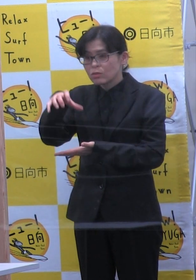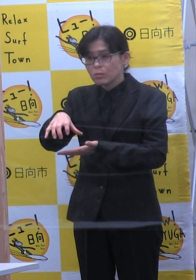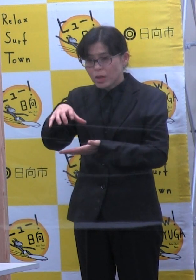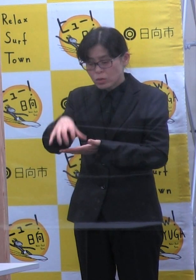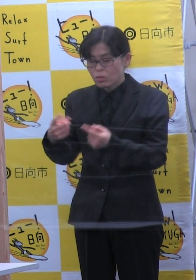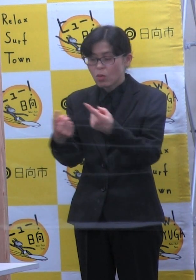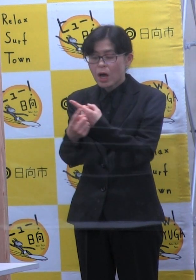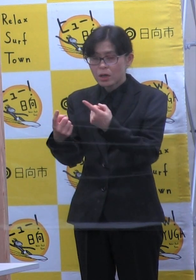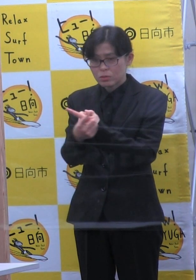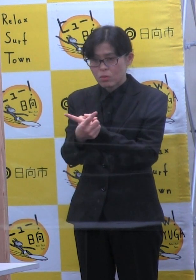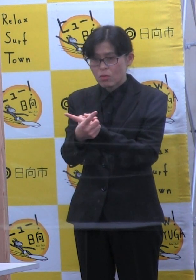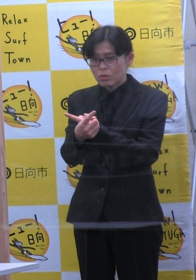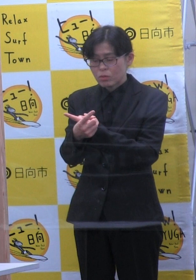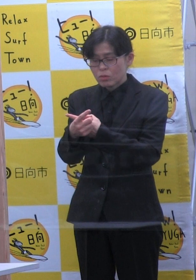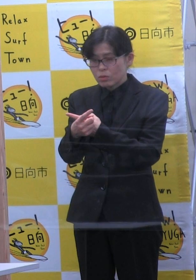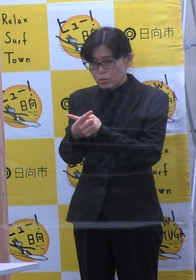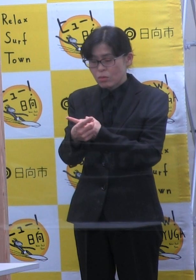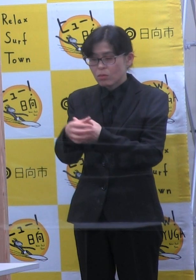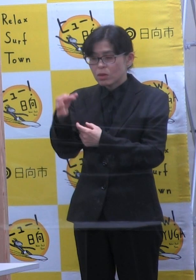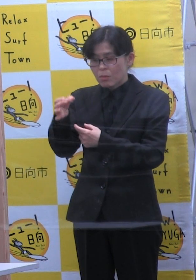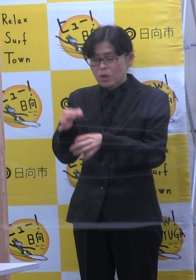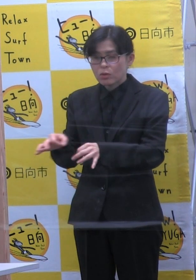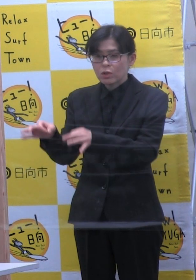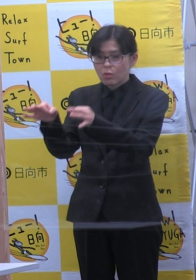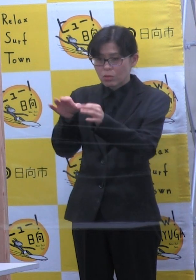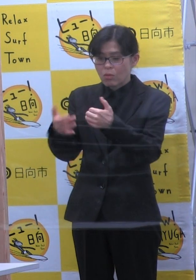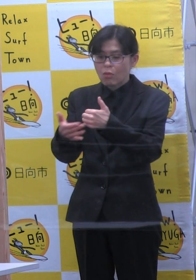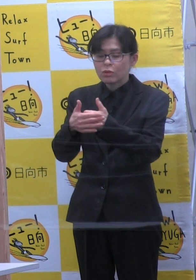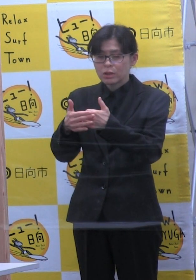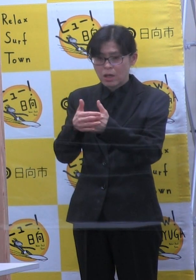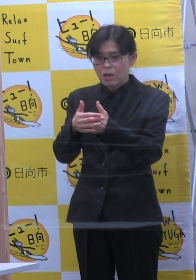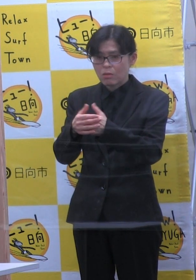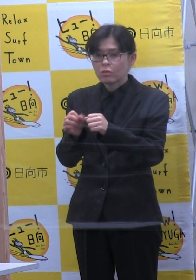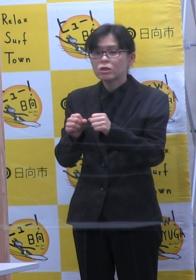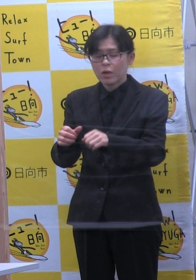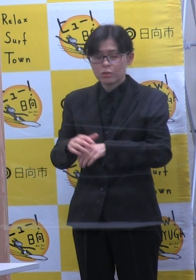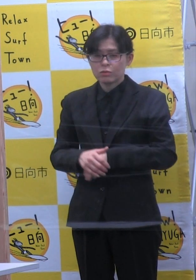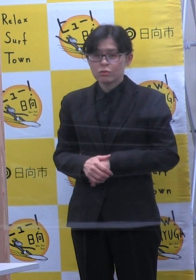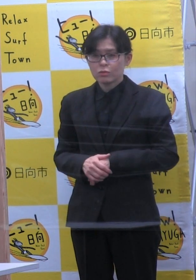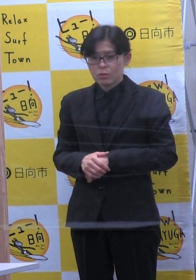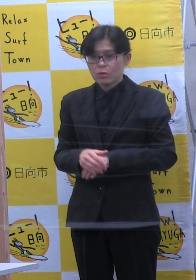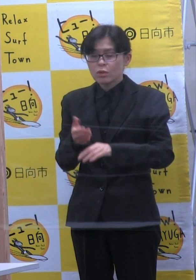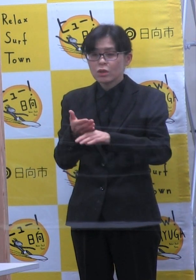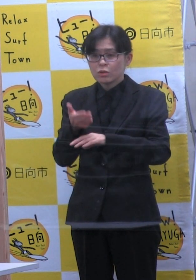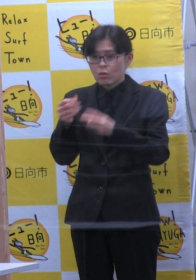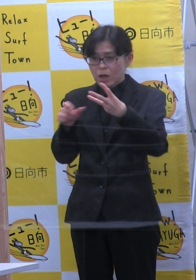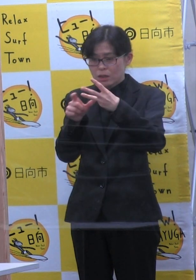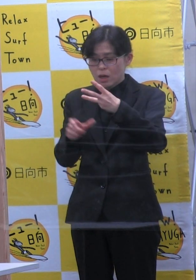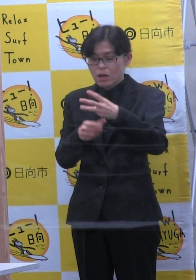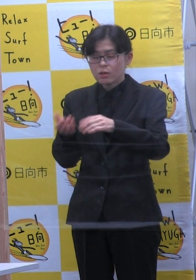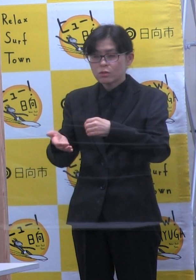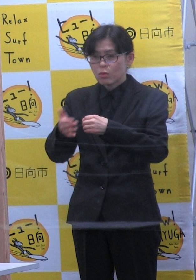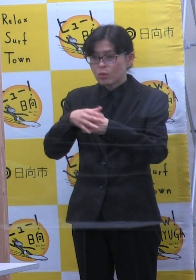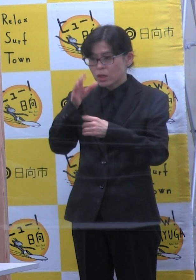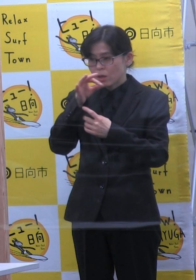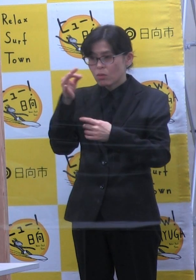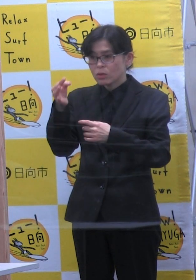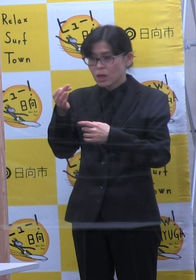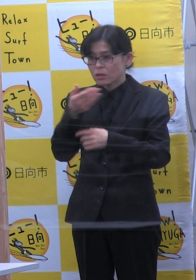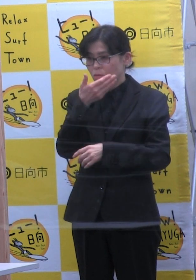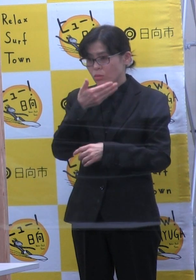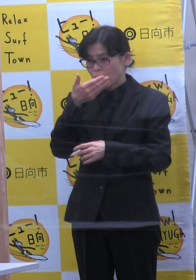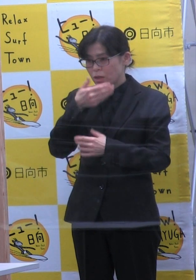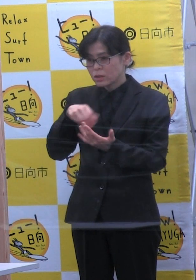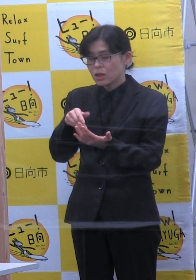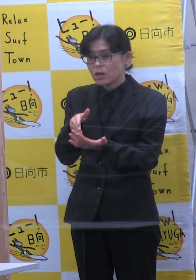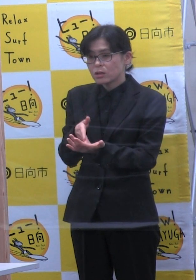増額および継続費の補正を行うものです。以上が3月補正予算の主な事